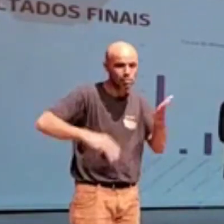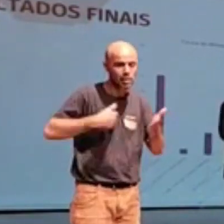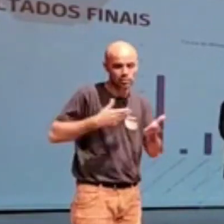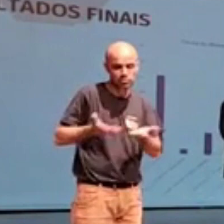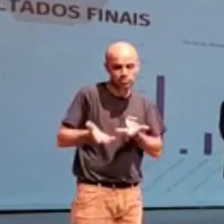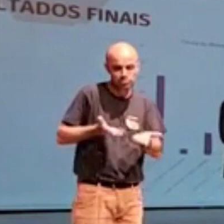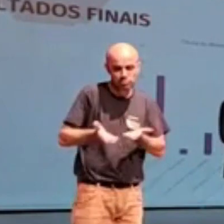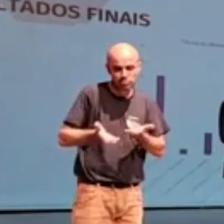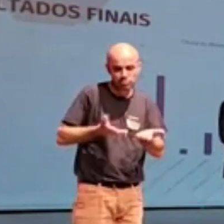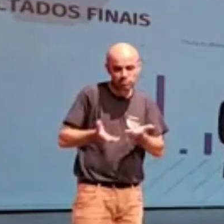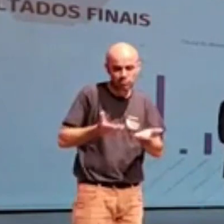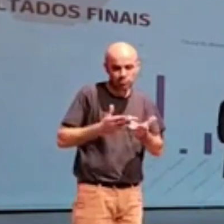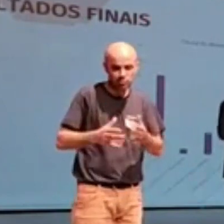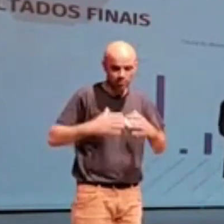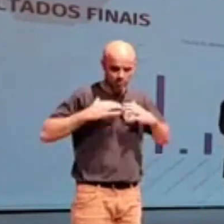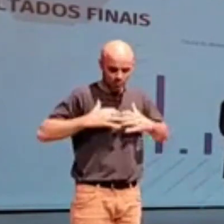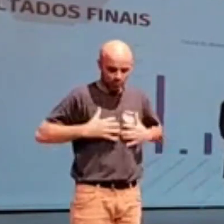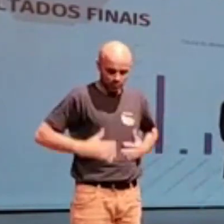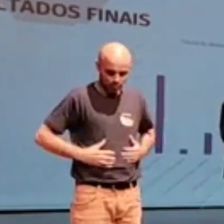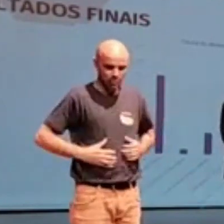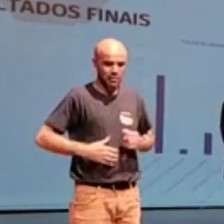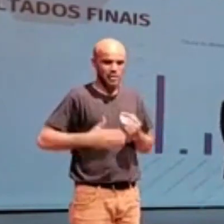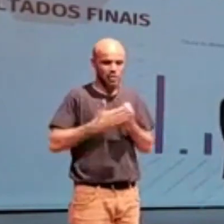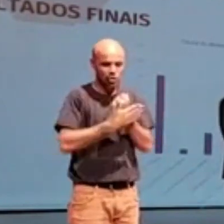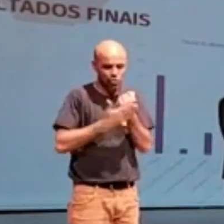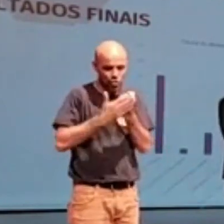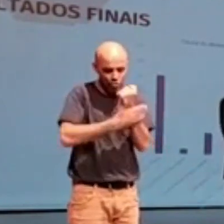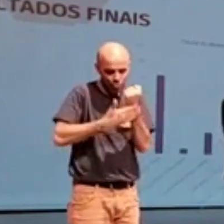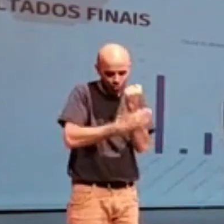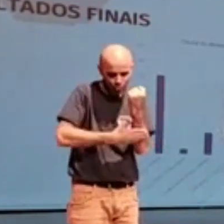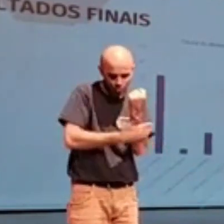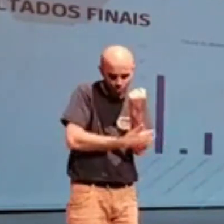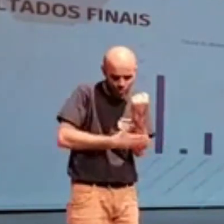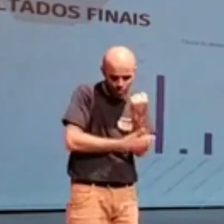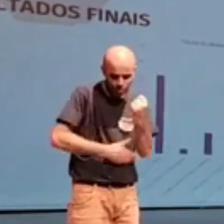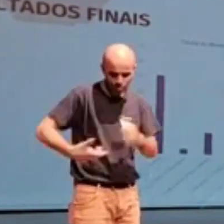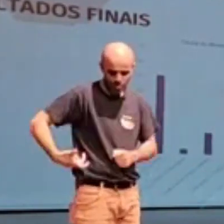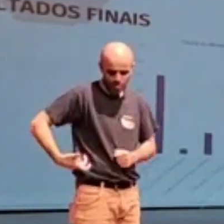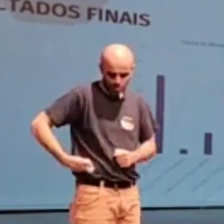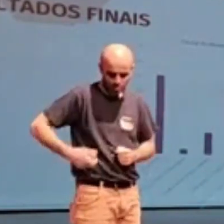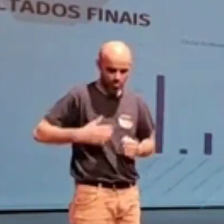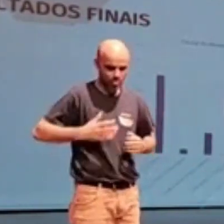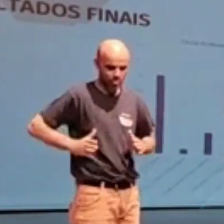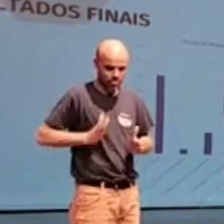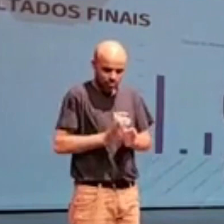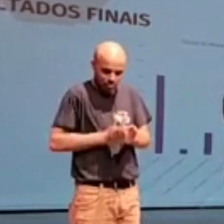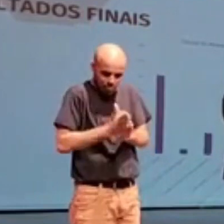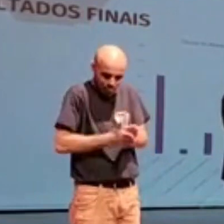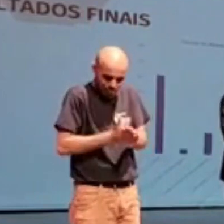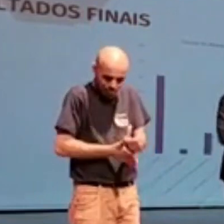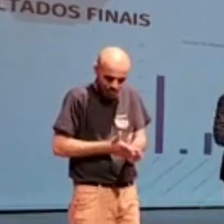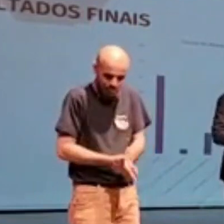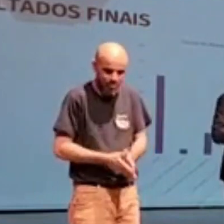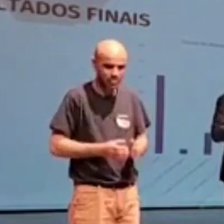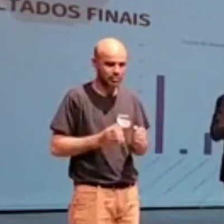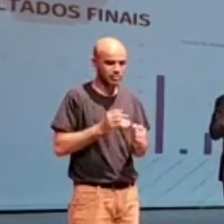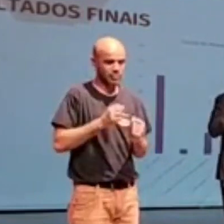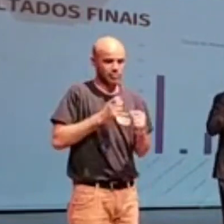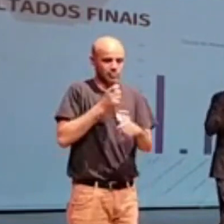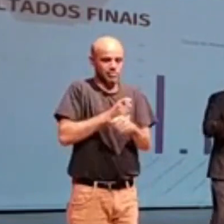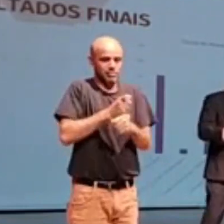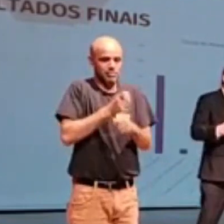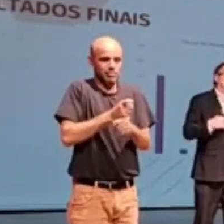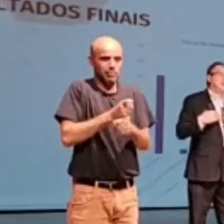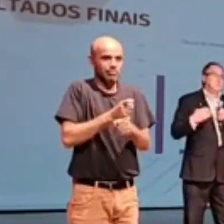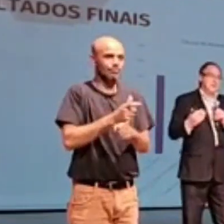também, colocação de gesso. Anestesia a criança e coloca um gessinho para deixar ela mais retinha ali, né? E só que a gente